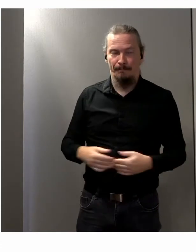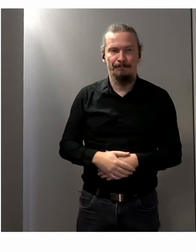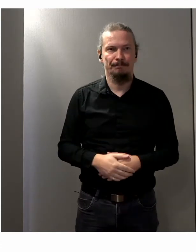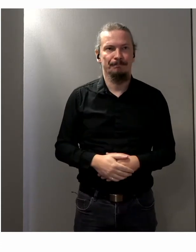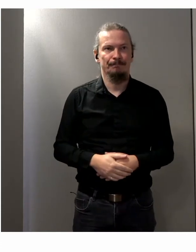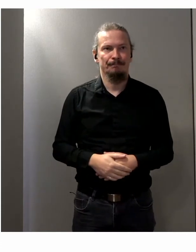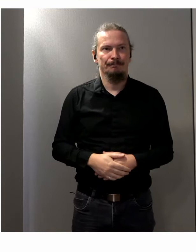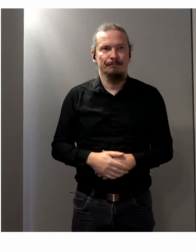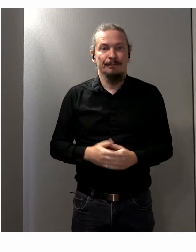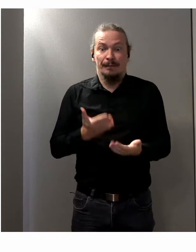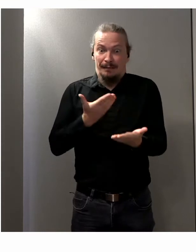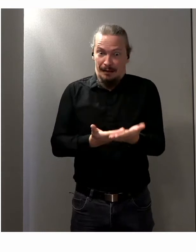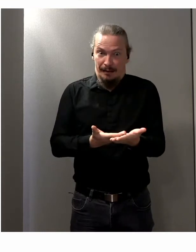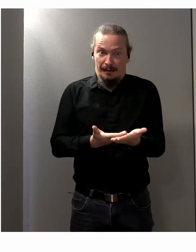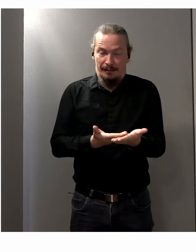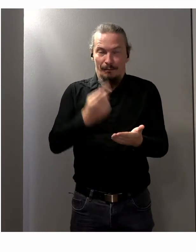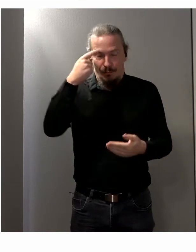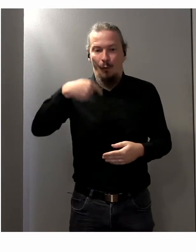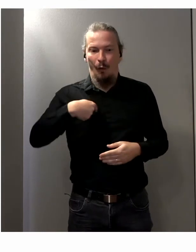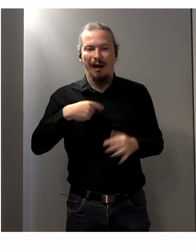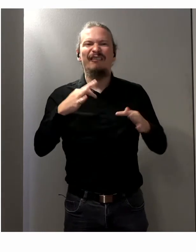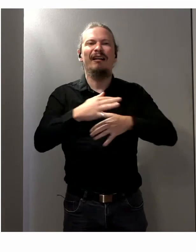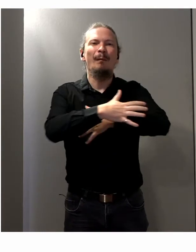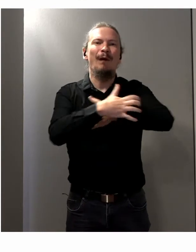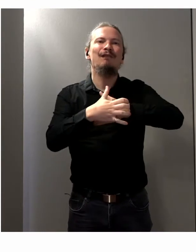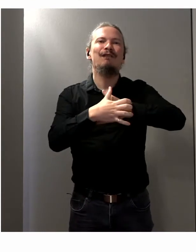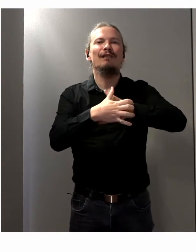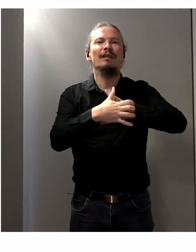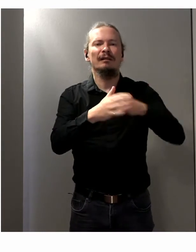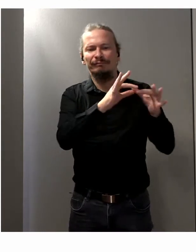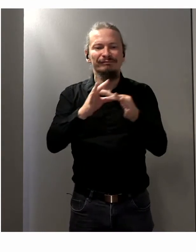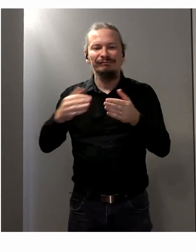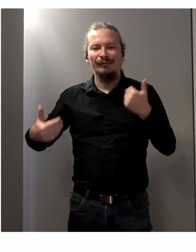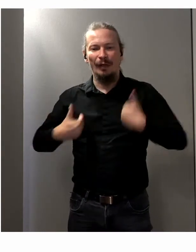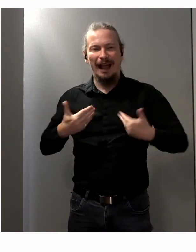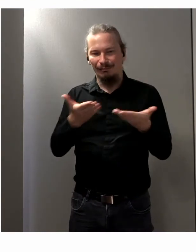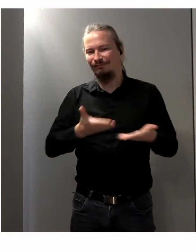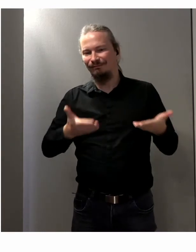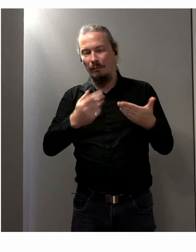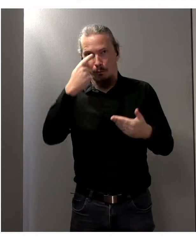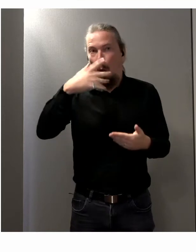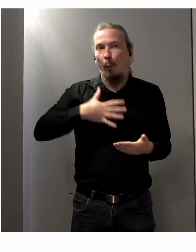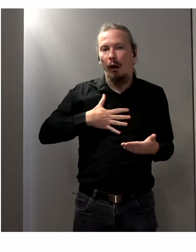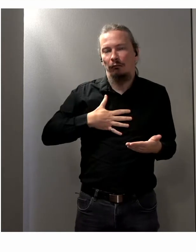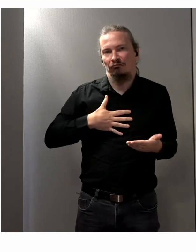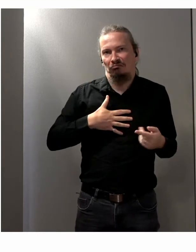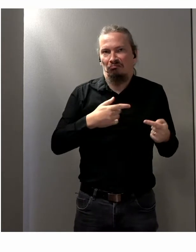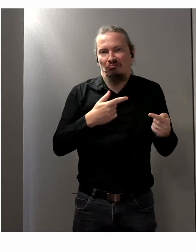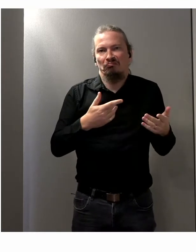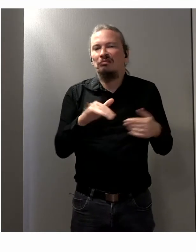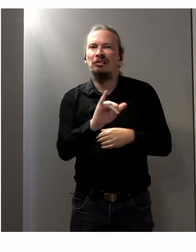coup, la question pour moi de la pauvreté, si on l'aborde comme ça des personnes handicapées, concerne aujourd'hui